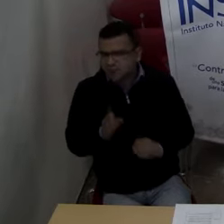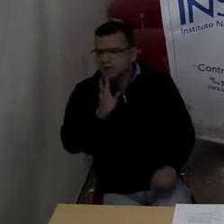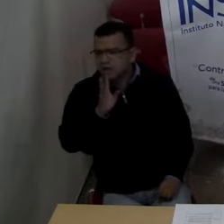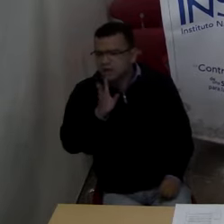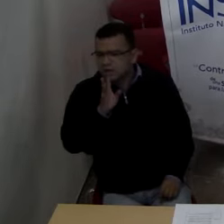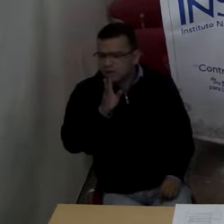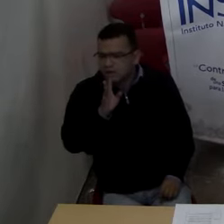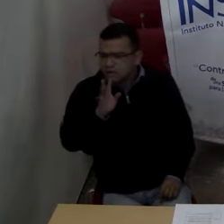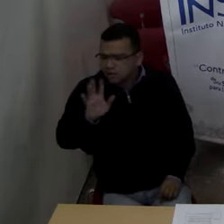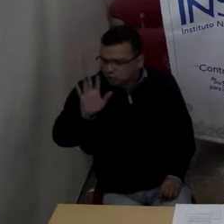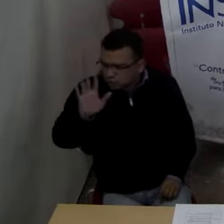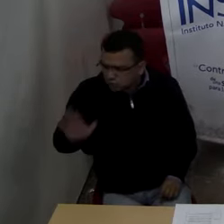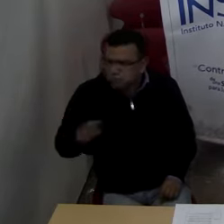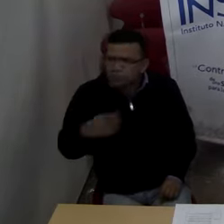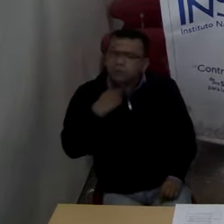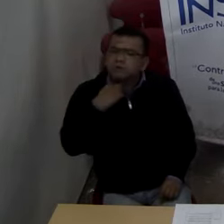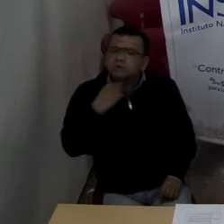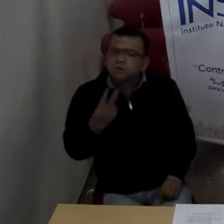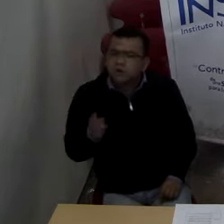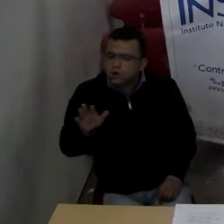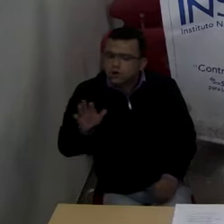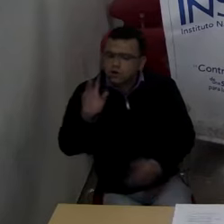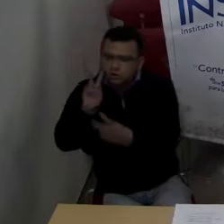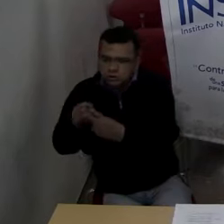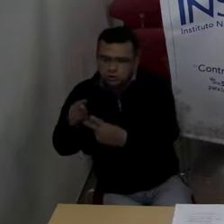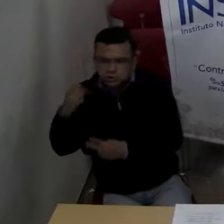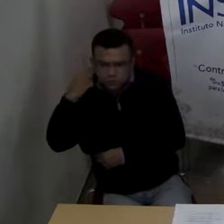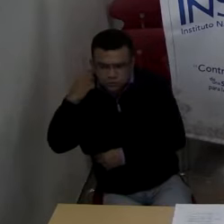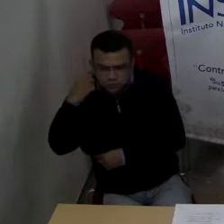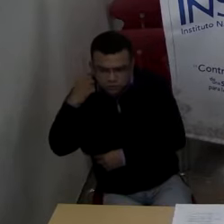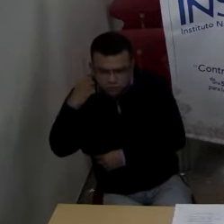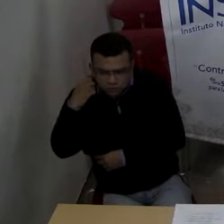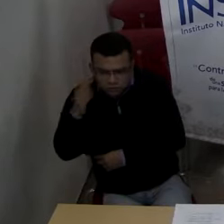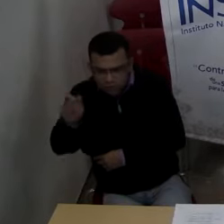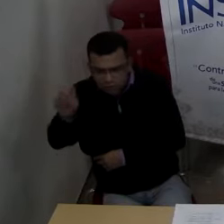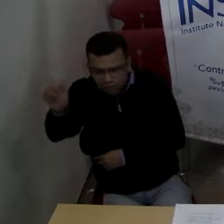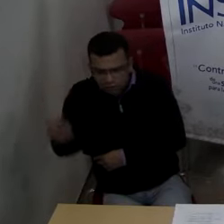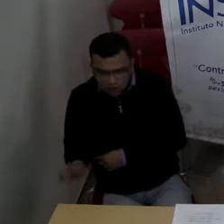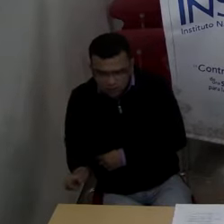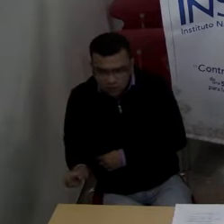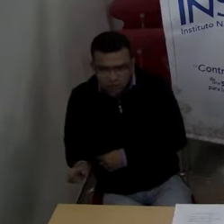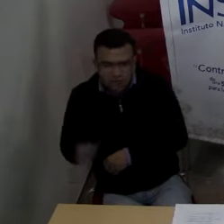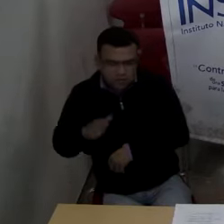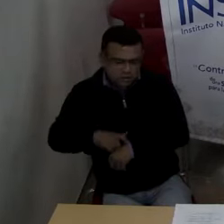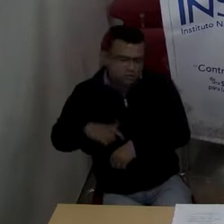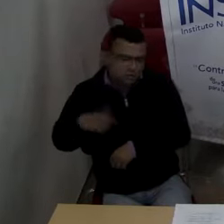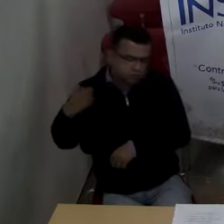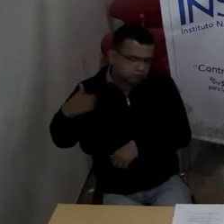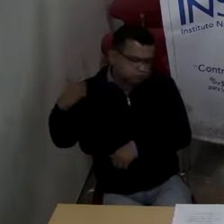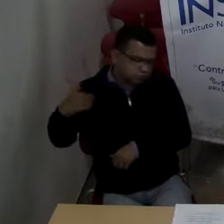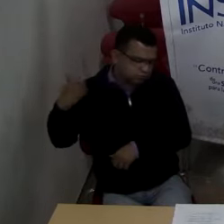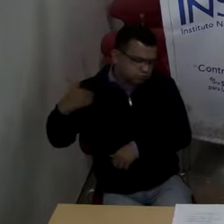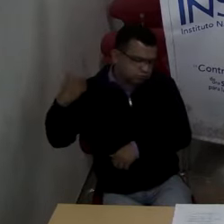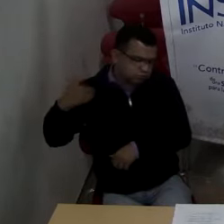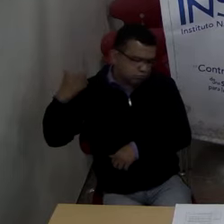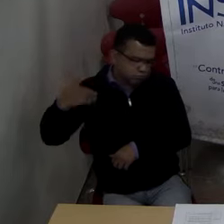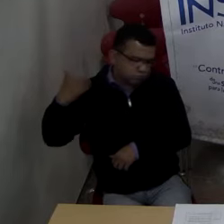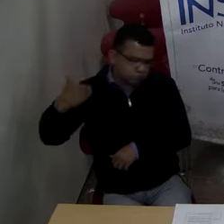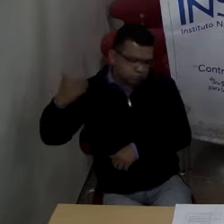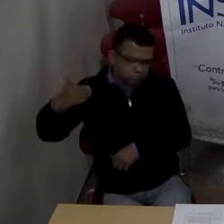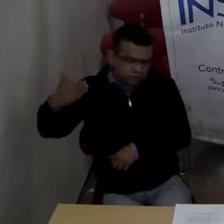conocidas. Puede transcurrir un tiempo. Una persona recibo la llamada de alguien de mis afectos